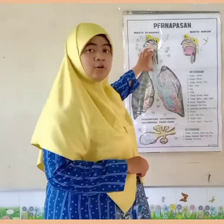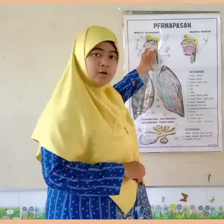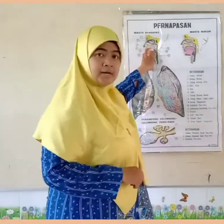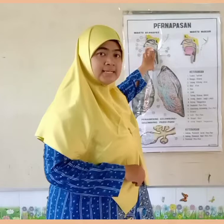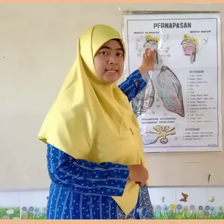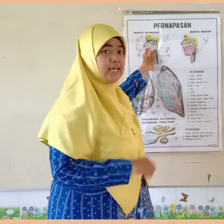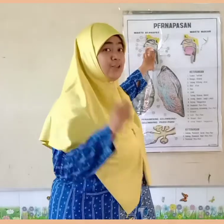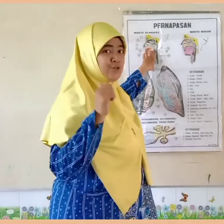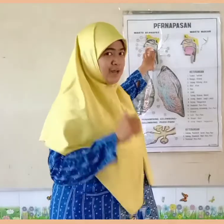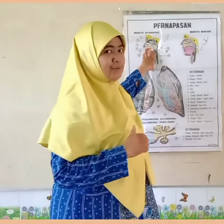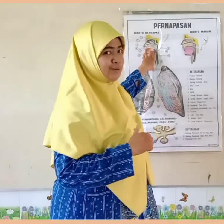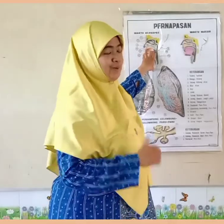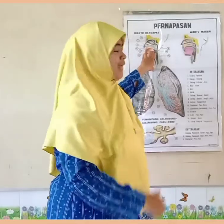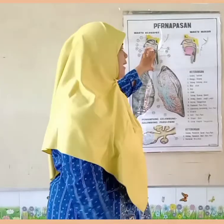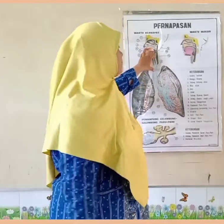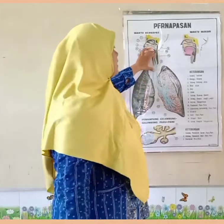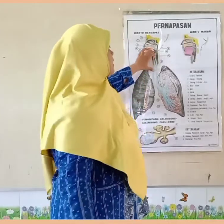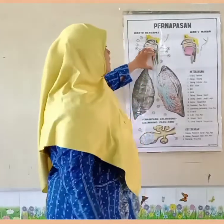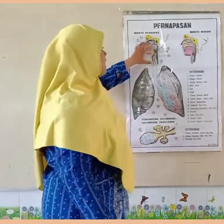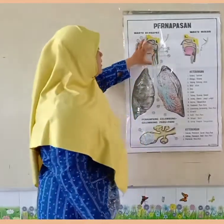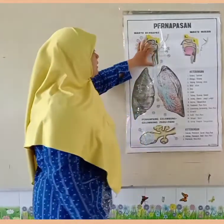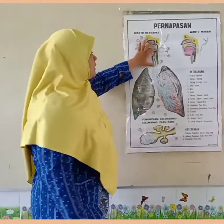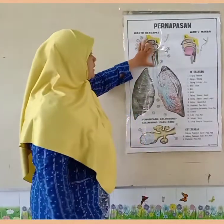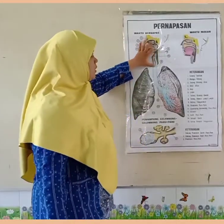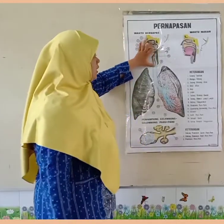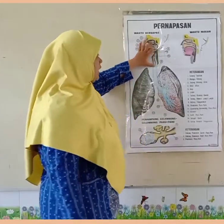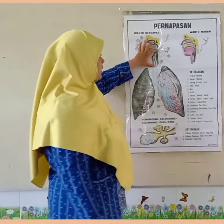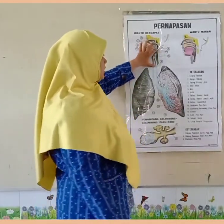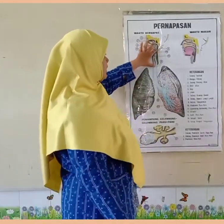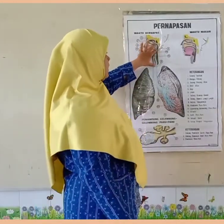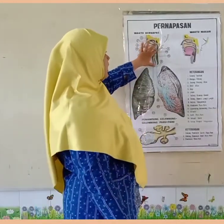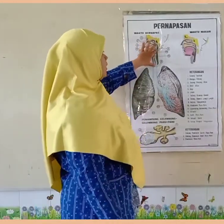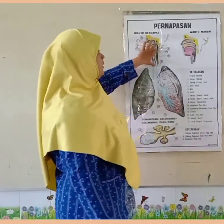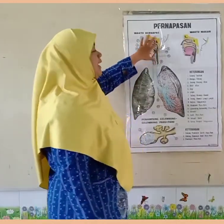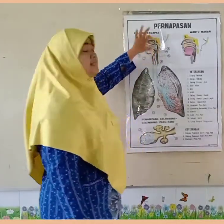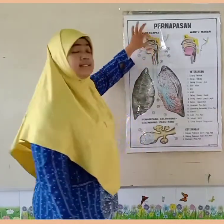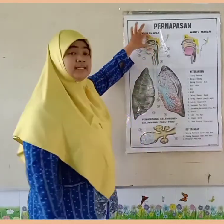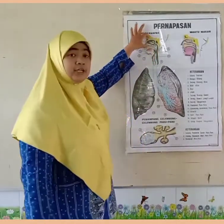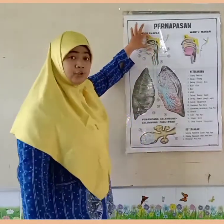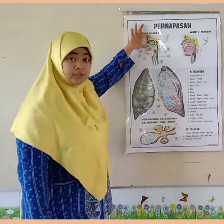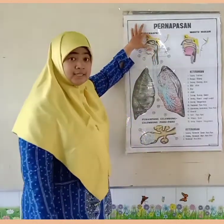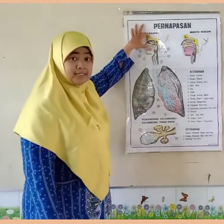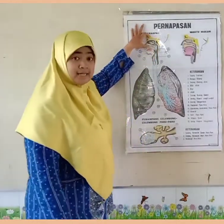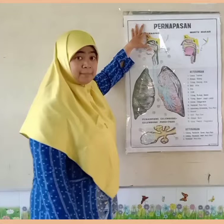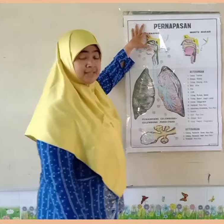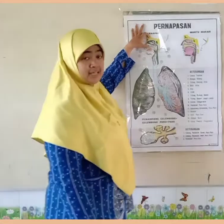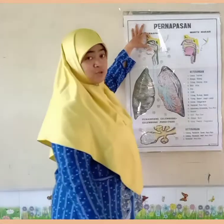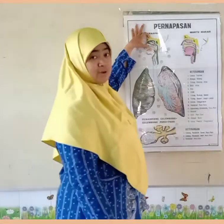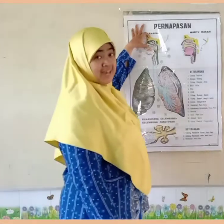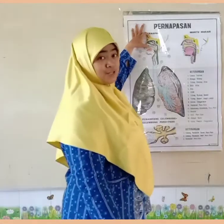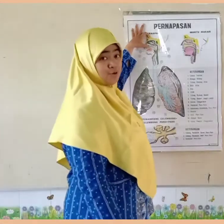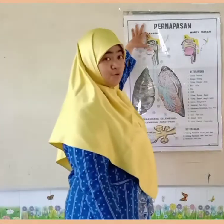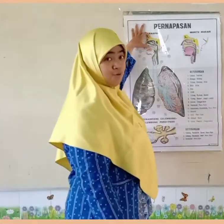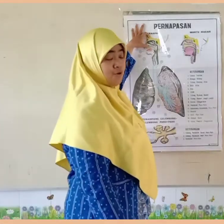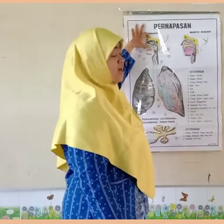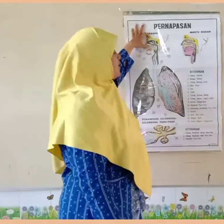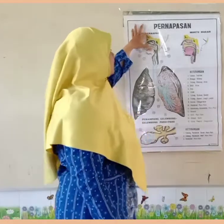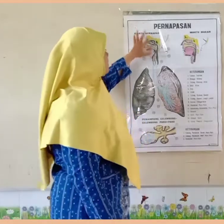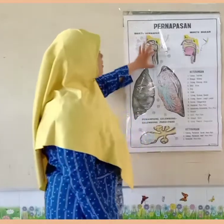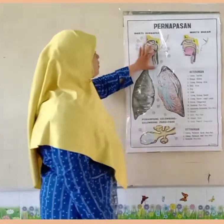tenggorokan saja itu sudah betul ya. Nah, di tenggorokan ini kalau tadi di hidung terjadi penyesuaian suhu, di